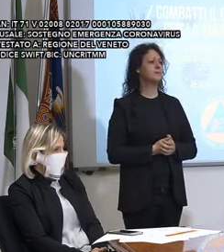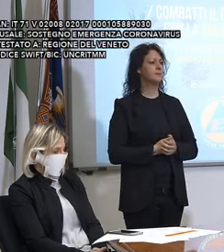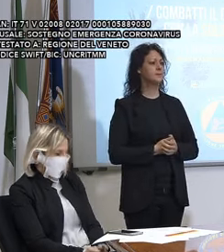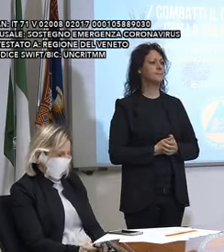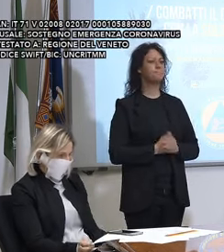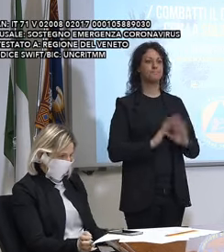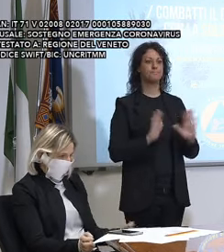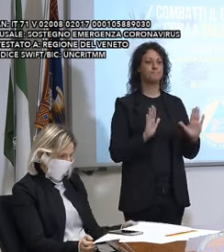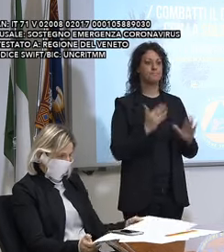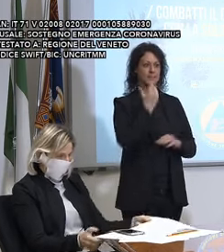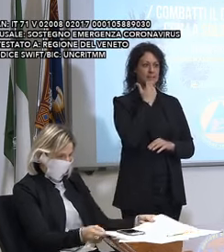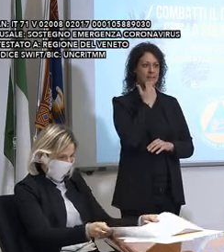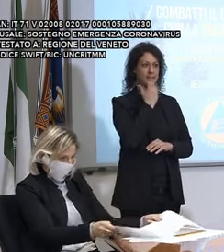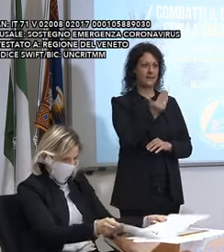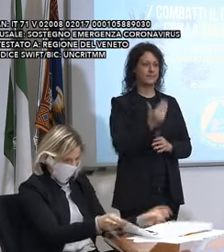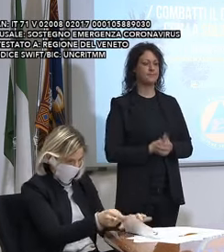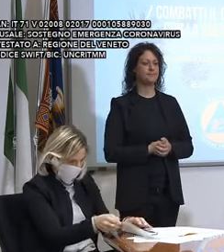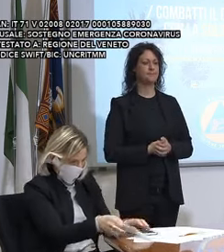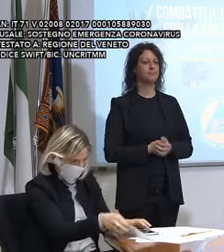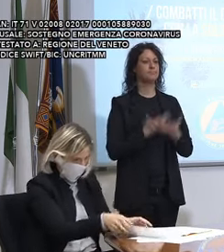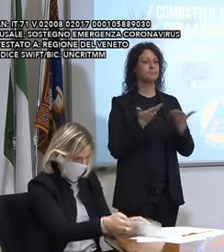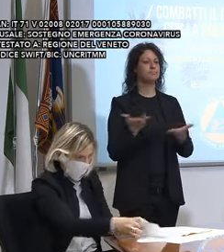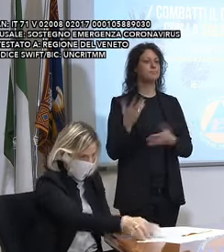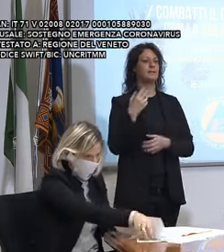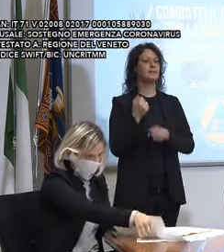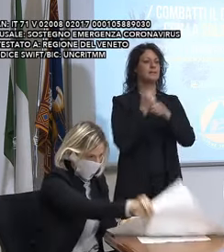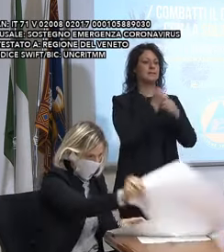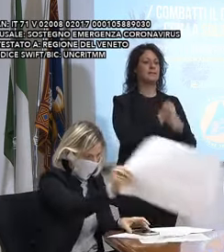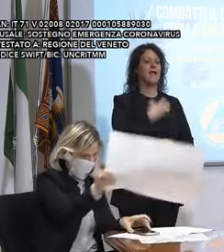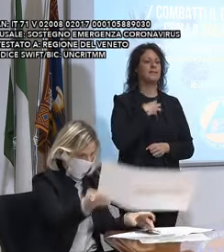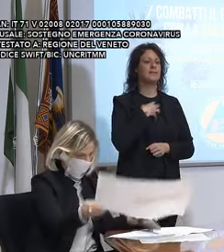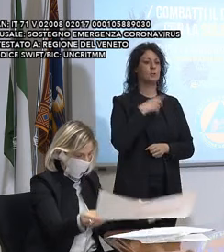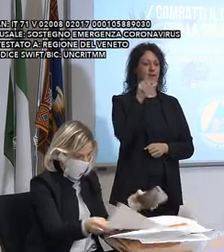Bon, grazie. E con questo darei la parola all'assessore Leantoni.